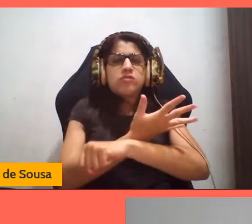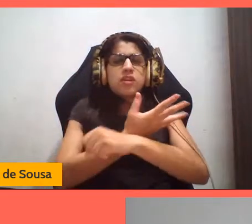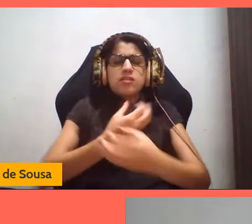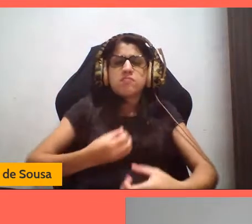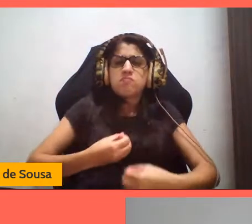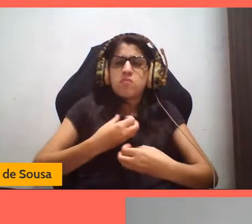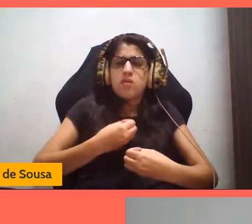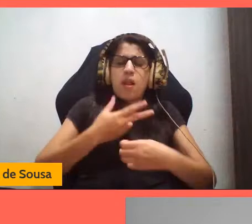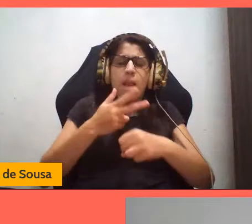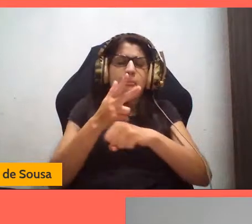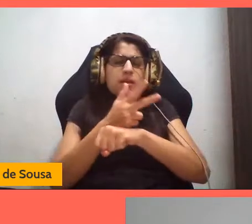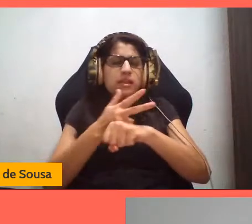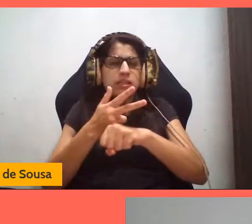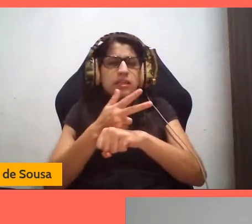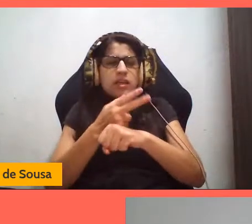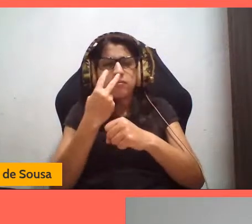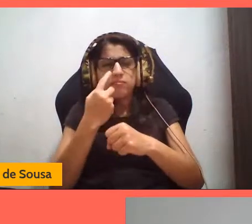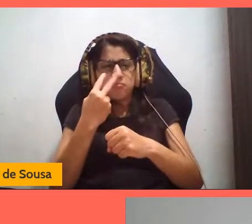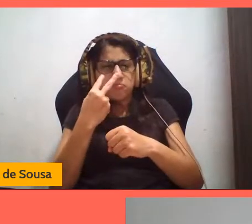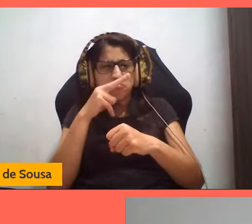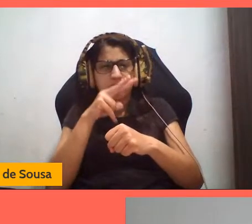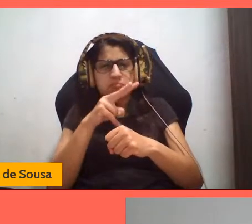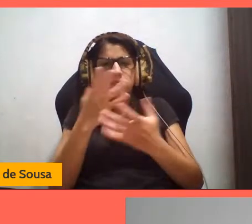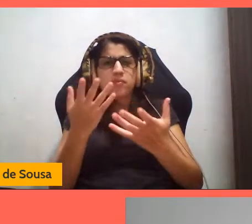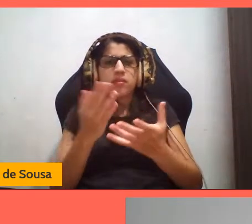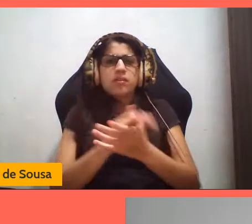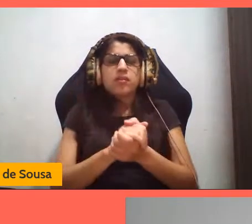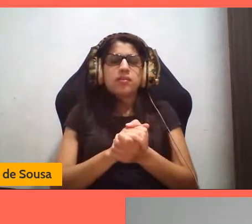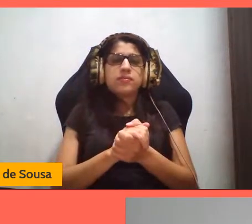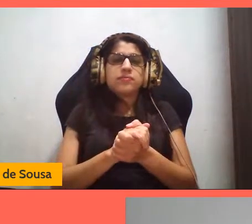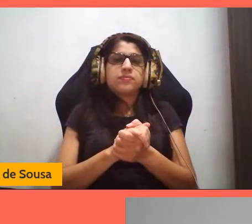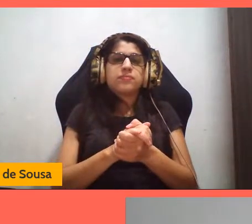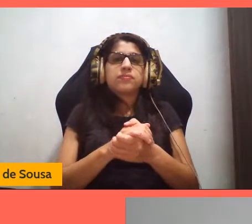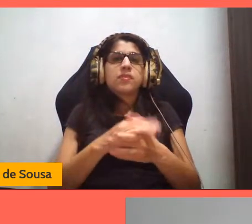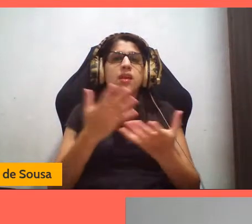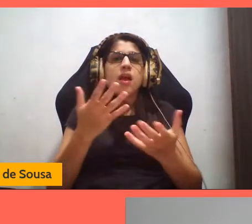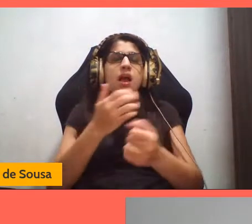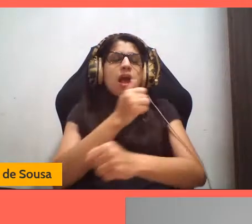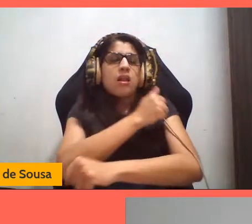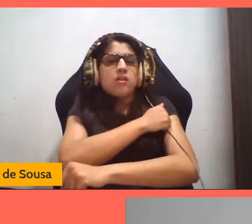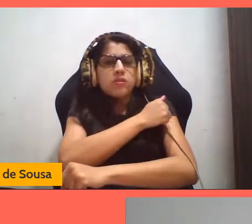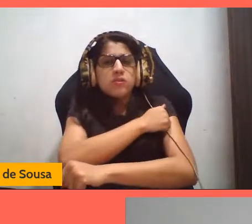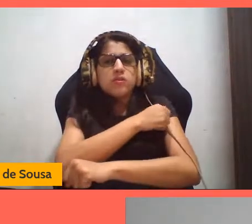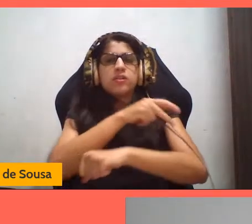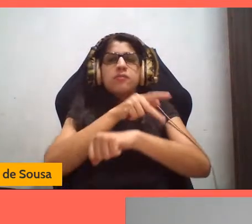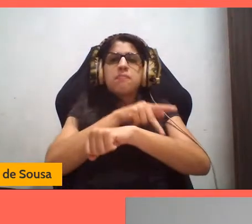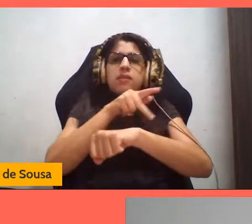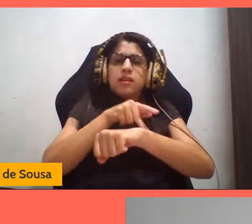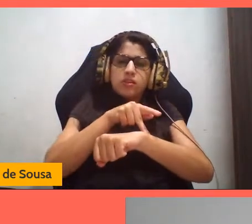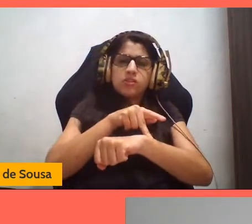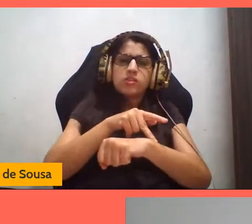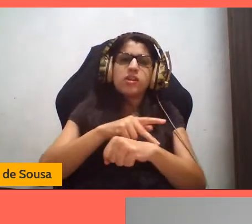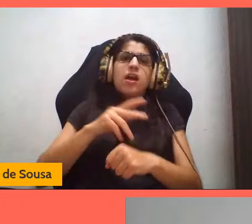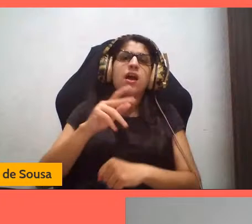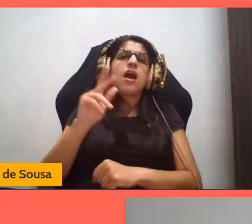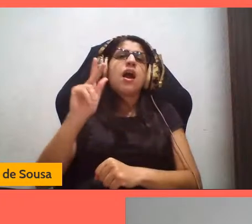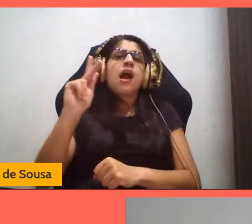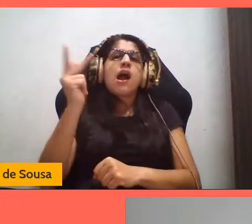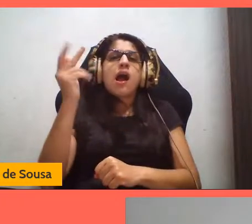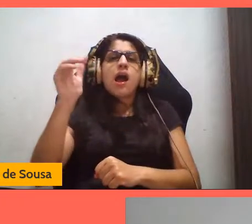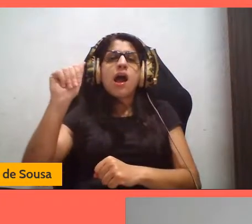querida Raabe, que foi aluna de Pedagogia do Campo, foi minha aluna, foi sua aluna, uma aluna